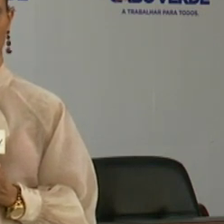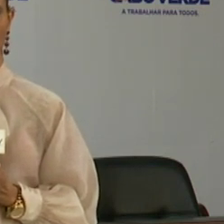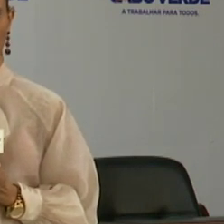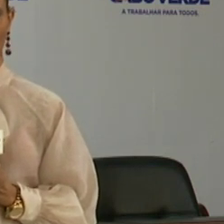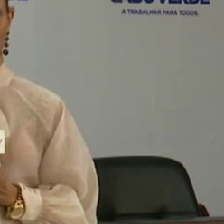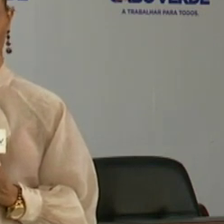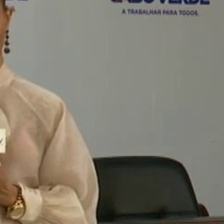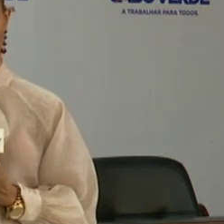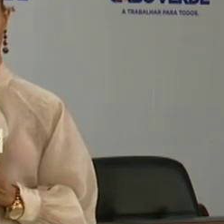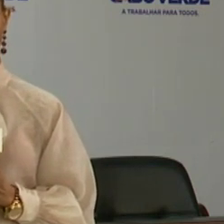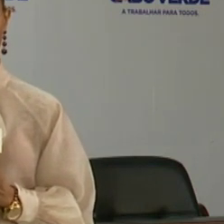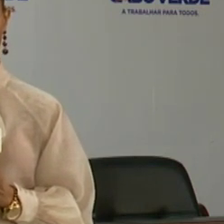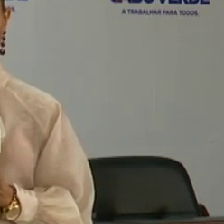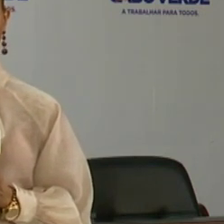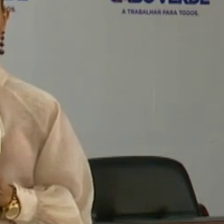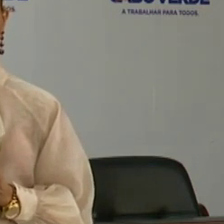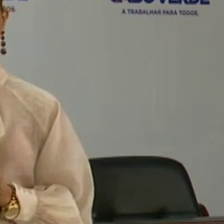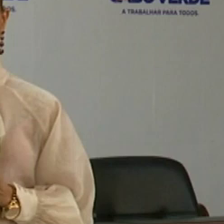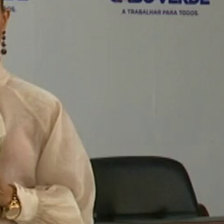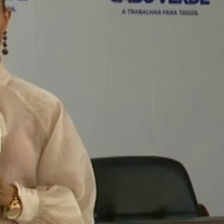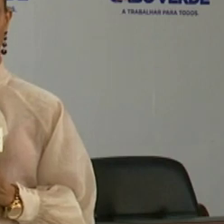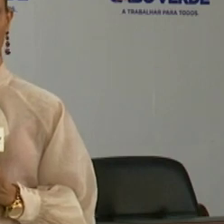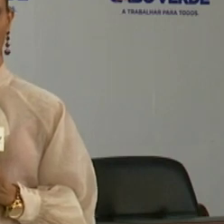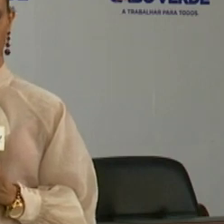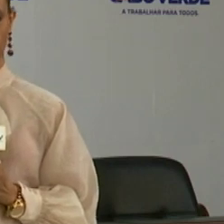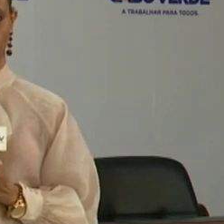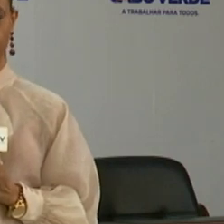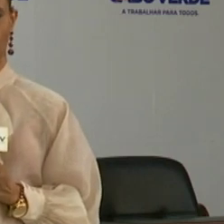se o país já está a atingir o pico desta pandemia.